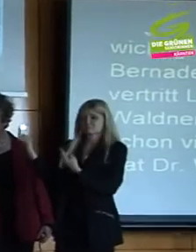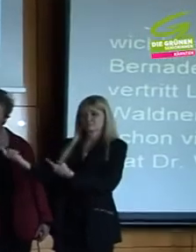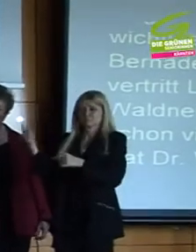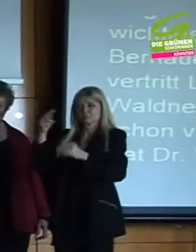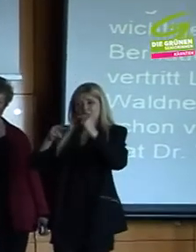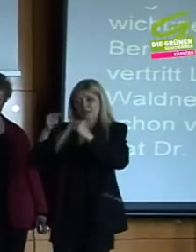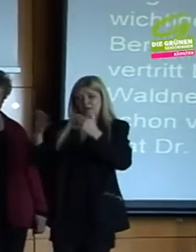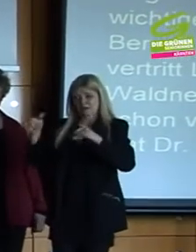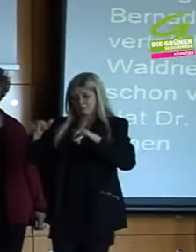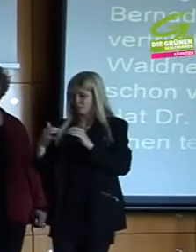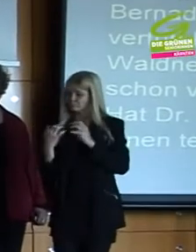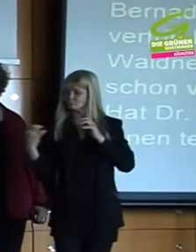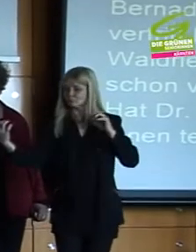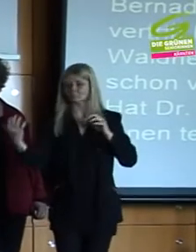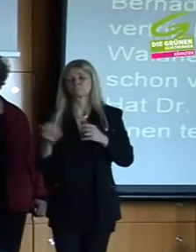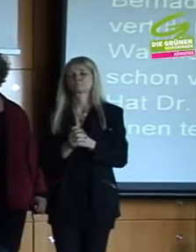Forum.